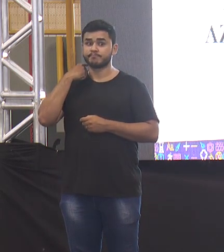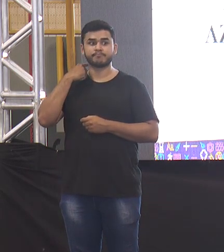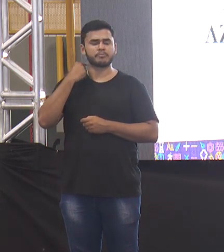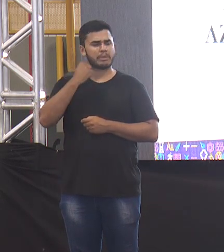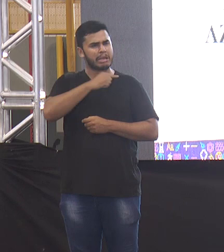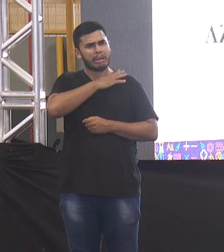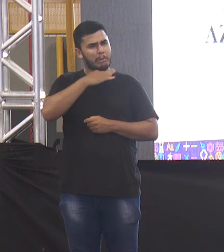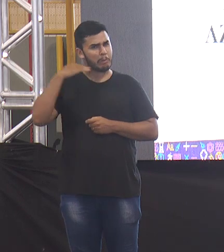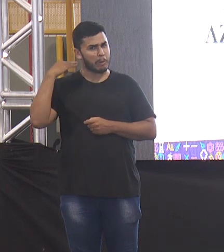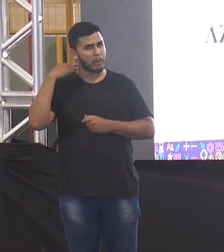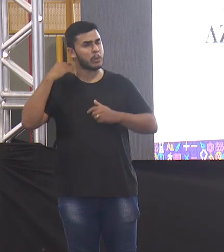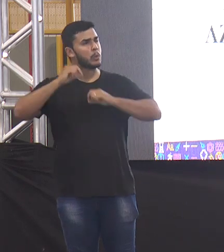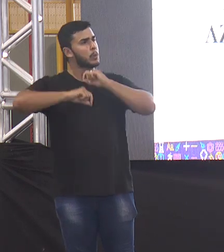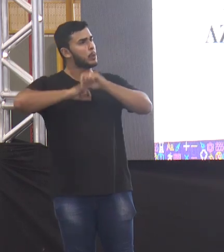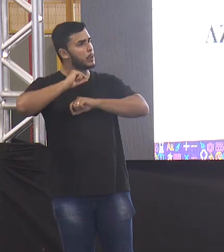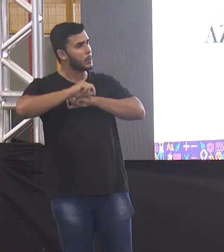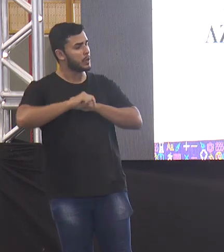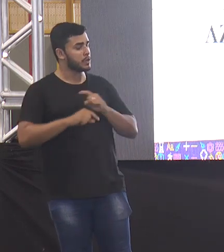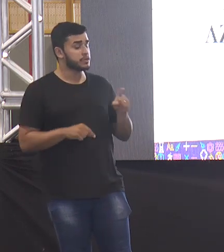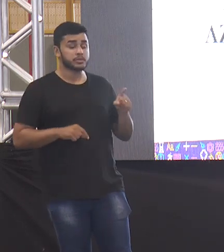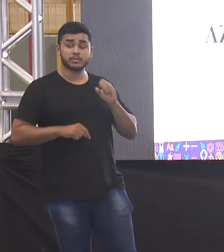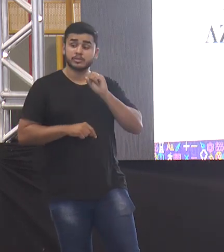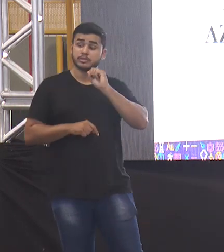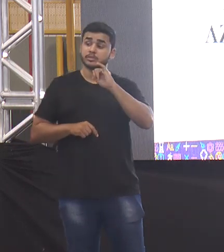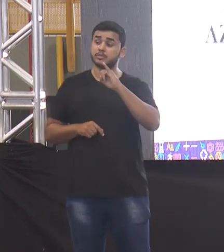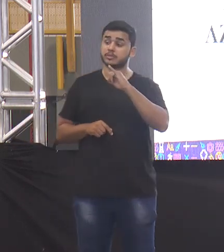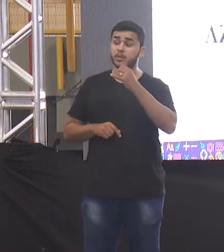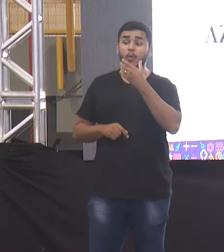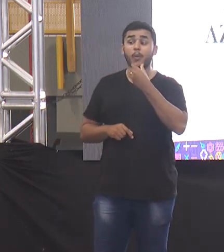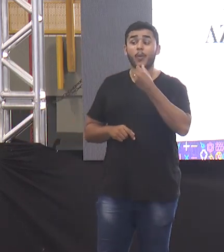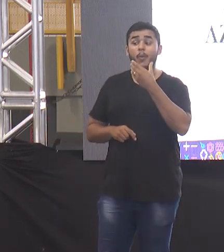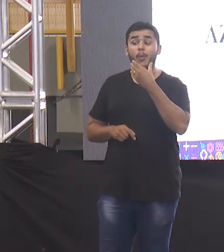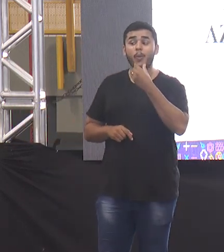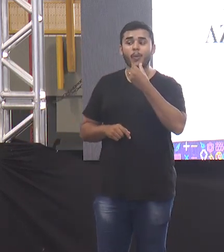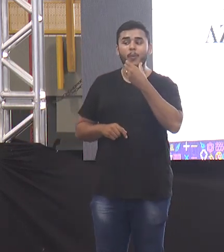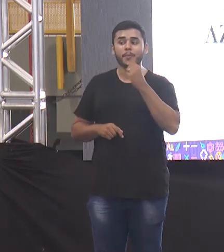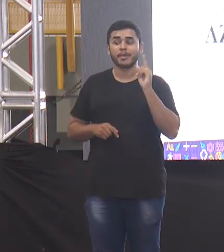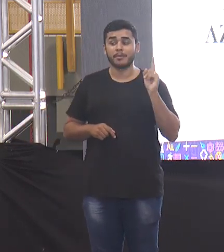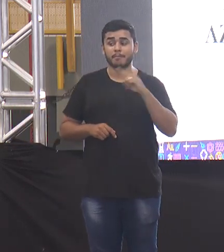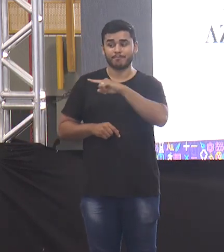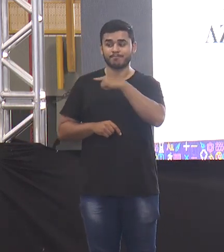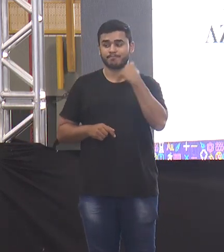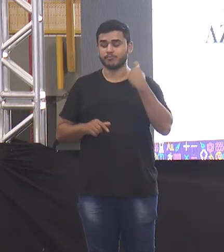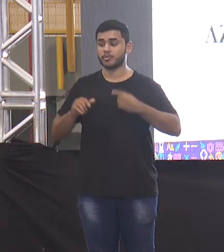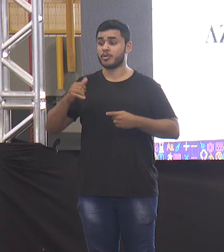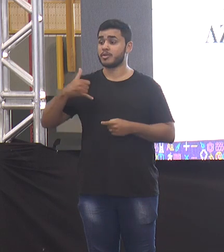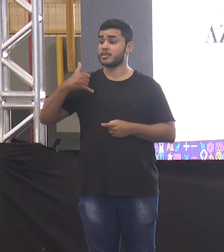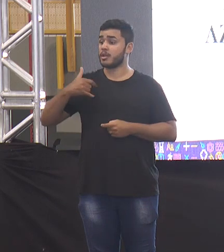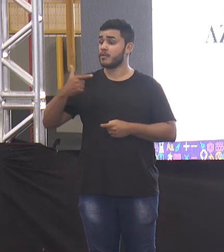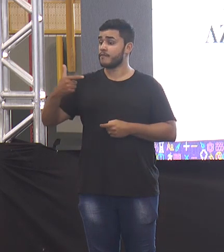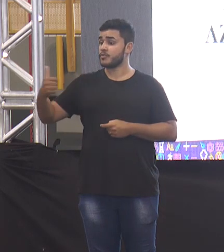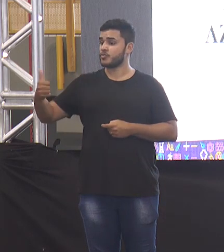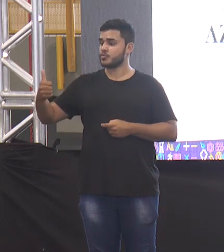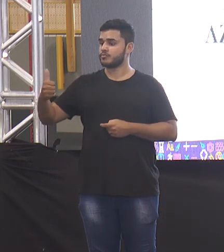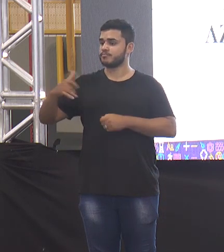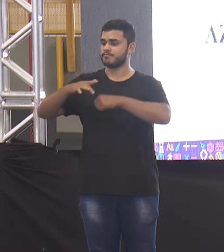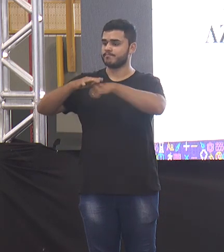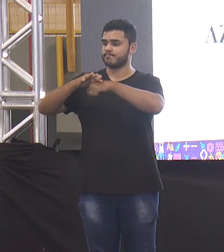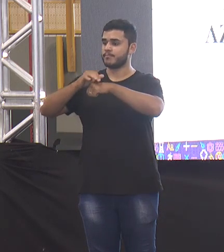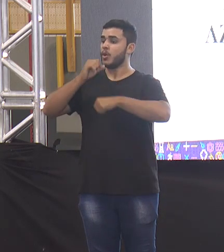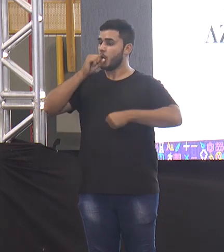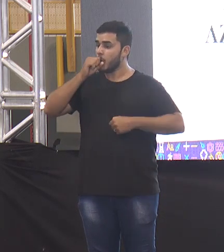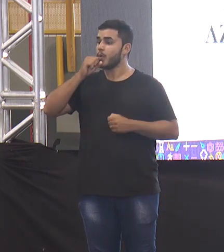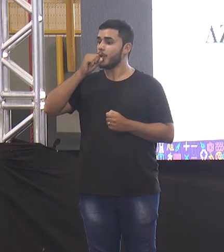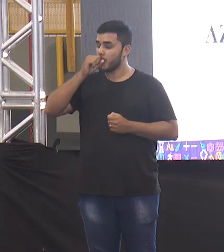O Álvares de Azevedo, lembra, morreu aos 21 anos de idade, vítima da tuberculose. E quando